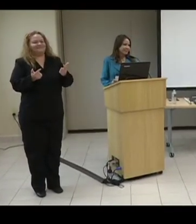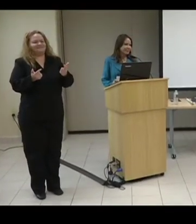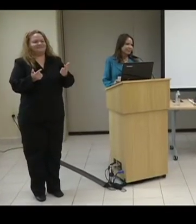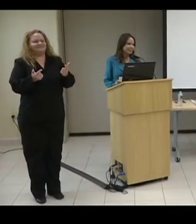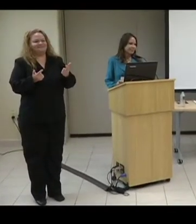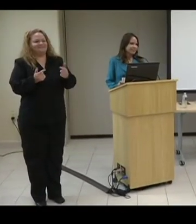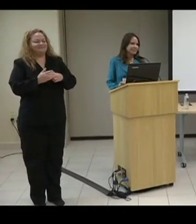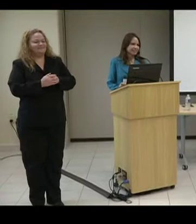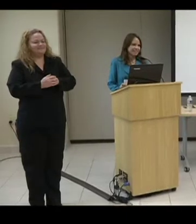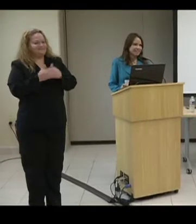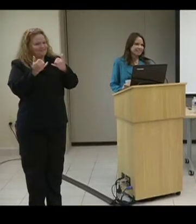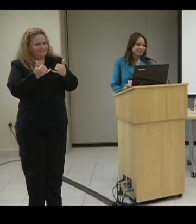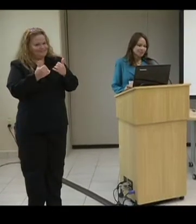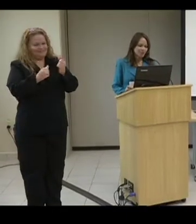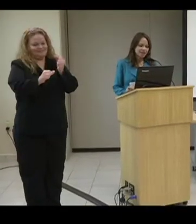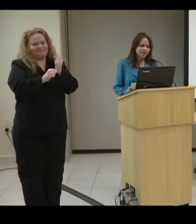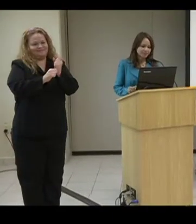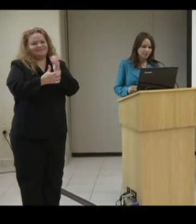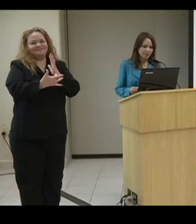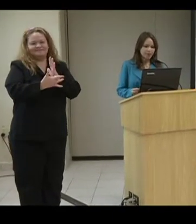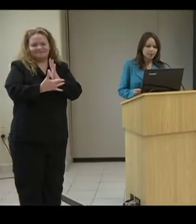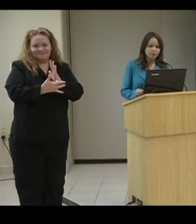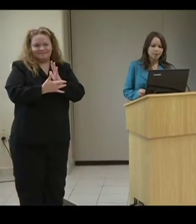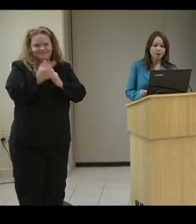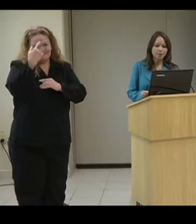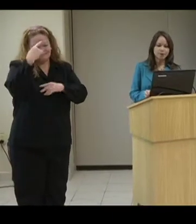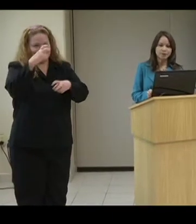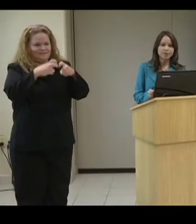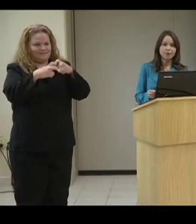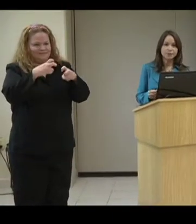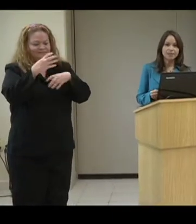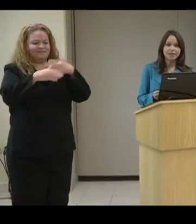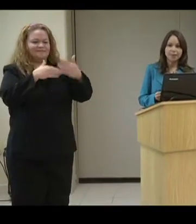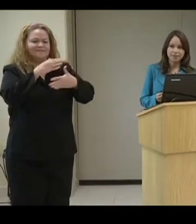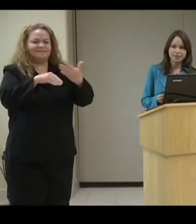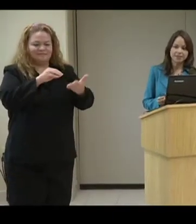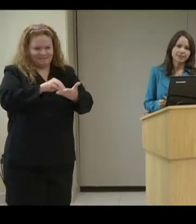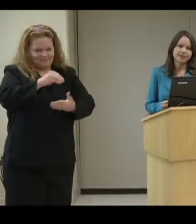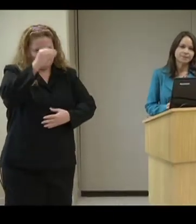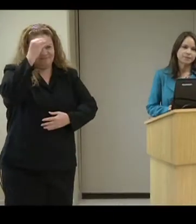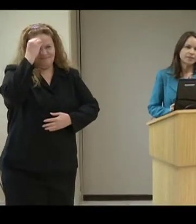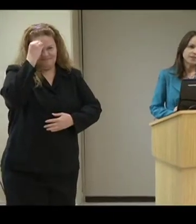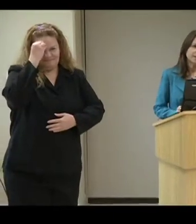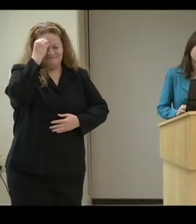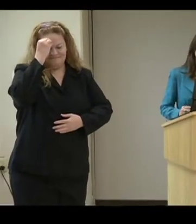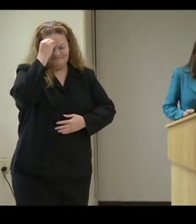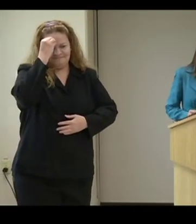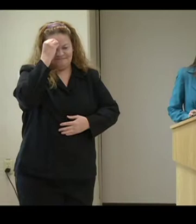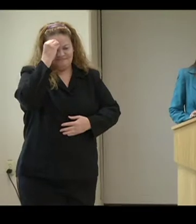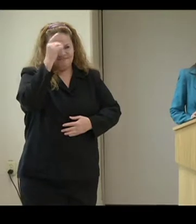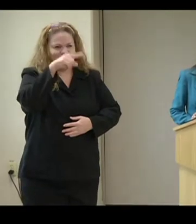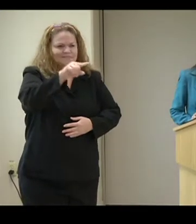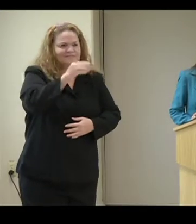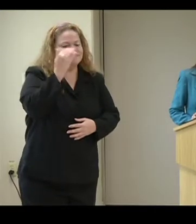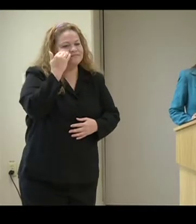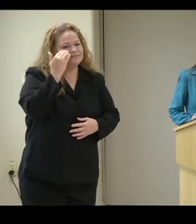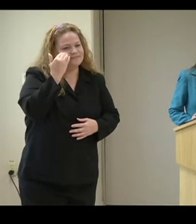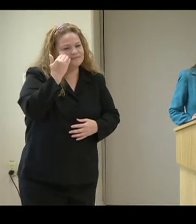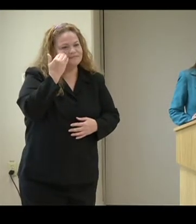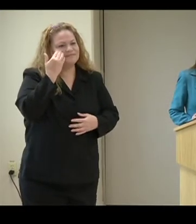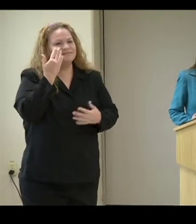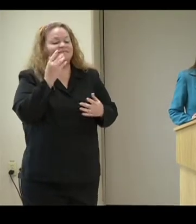de asistencia tecnológica para problemas cognoscitivos y de aprendizaje Sabemos que